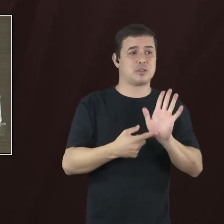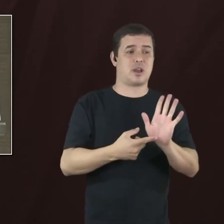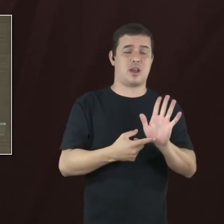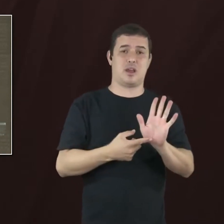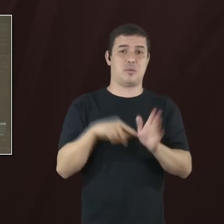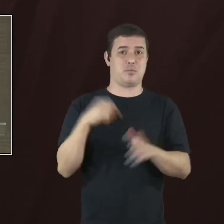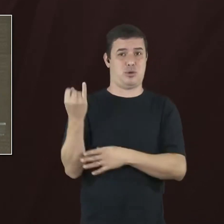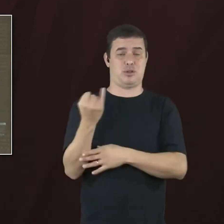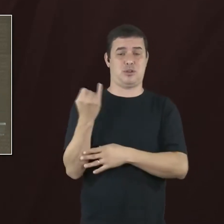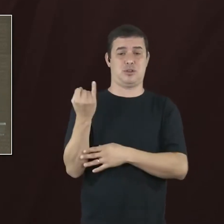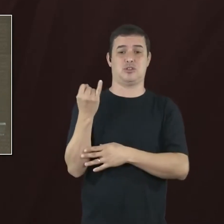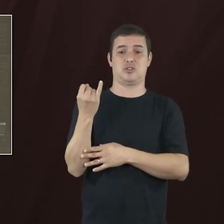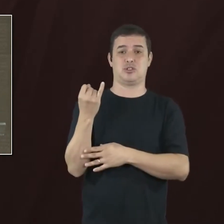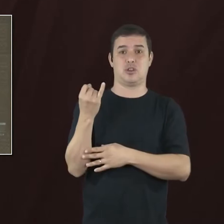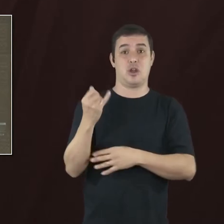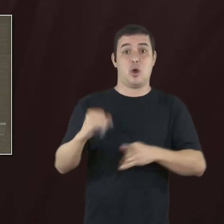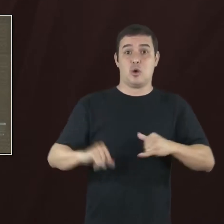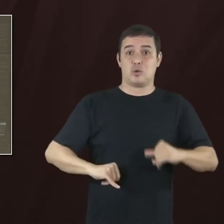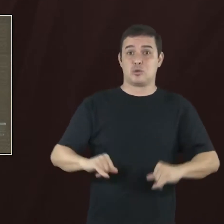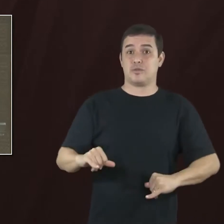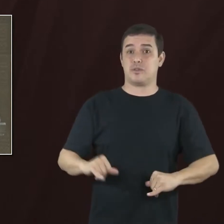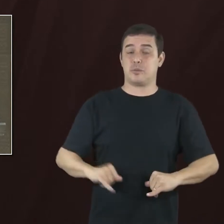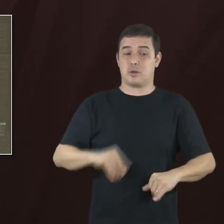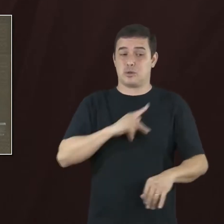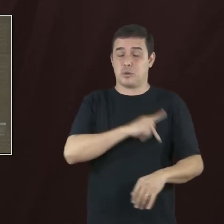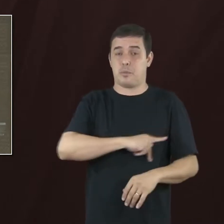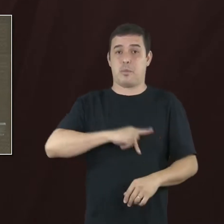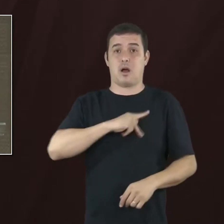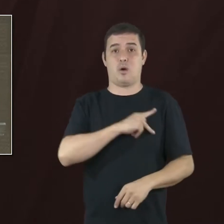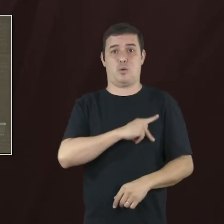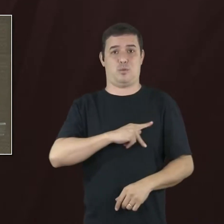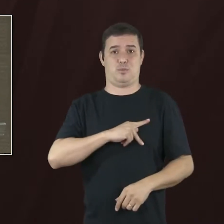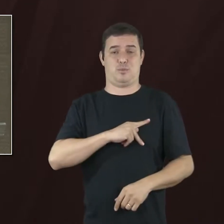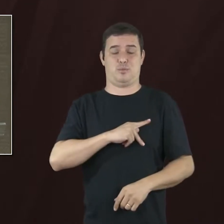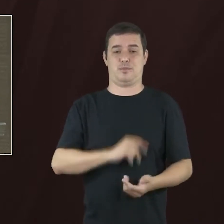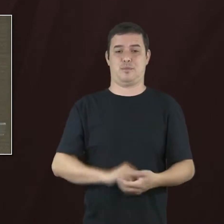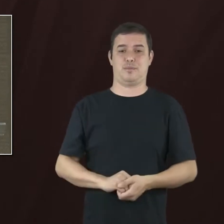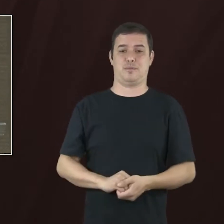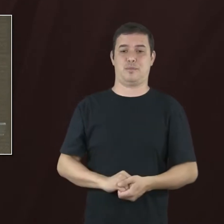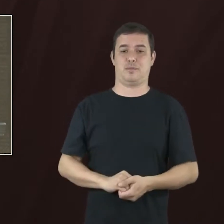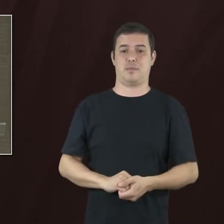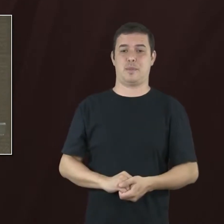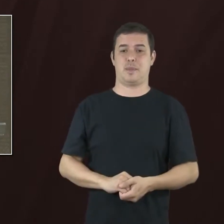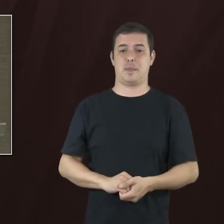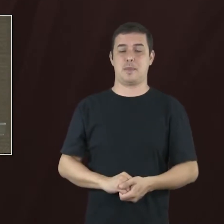vocês o sofrimento que Paulo tinha com